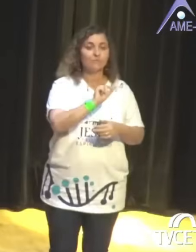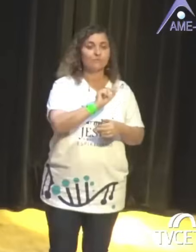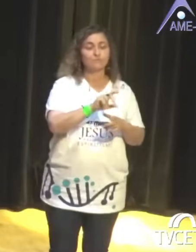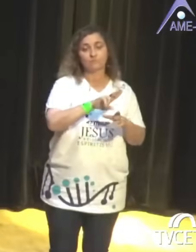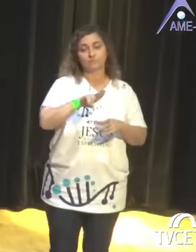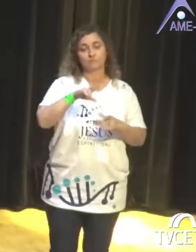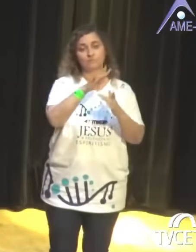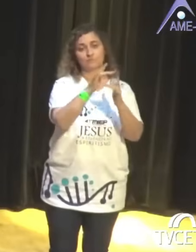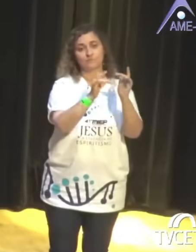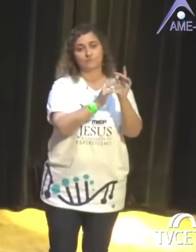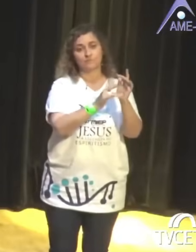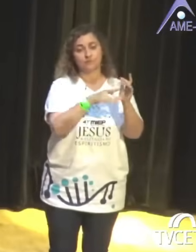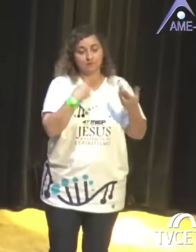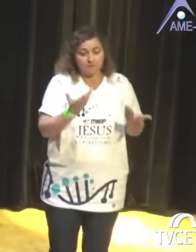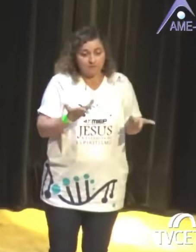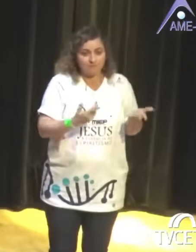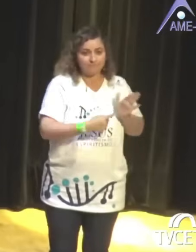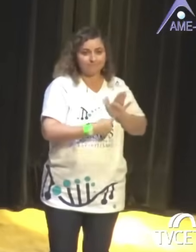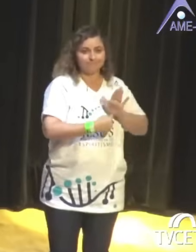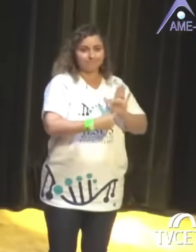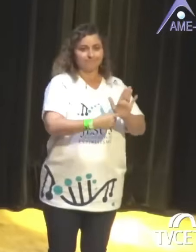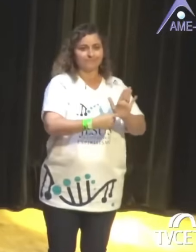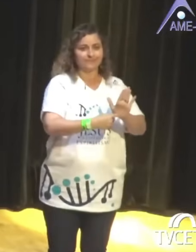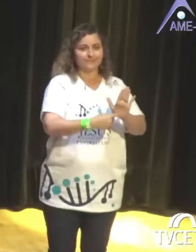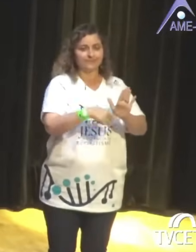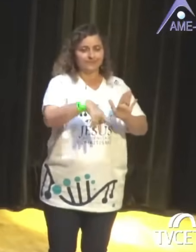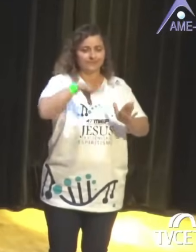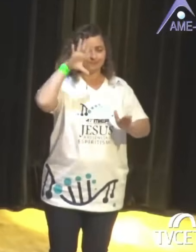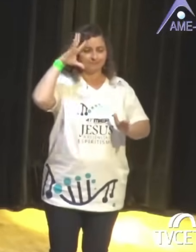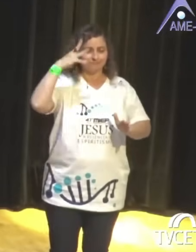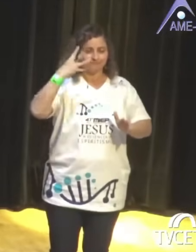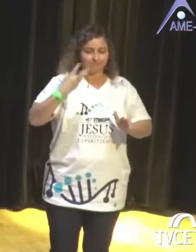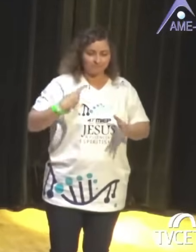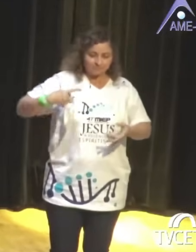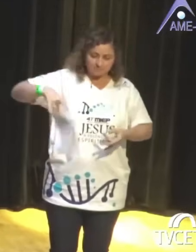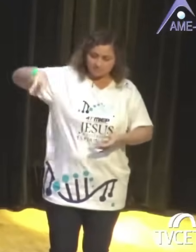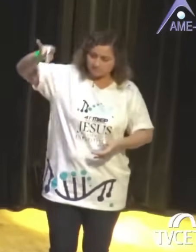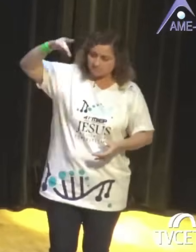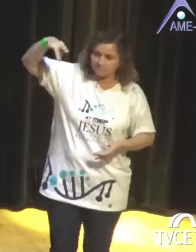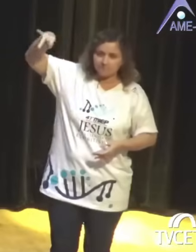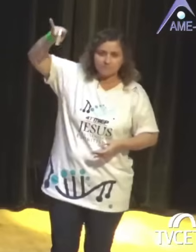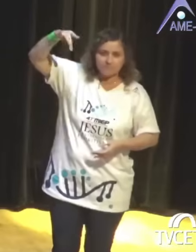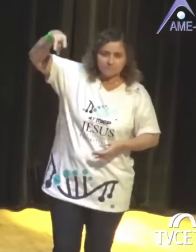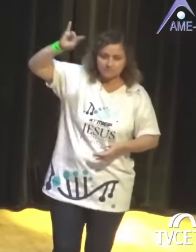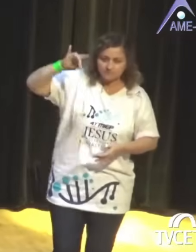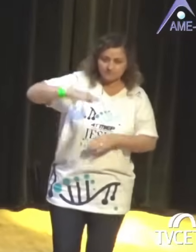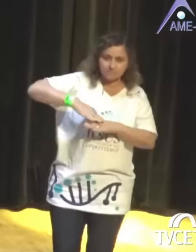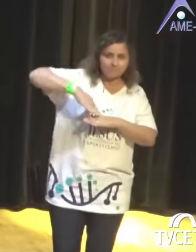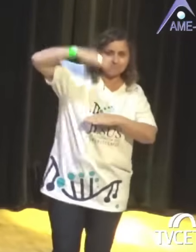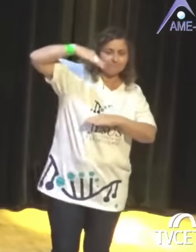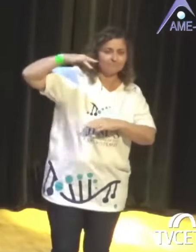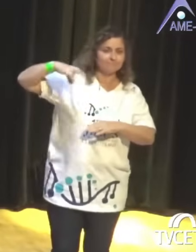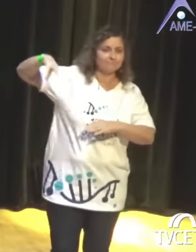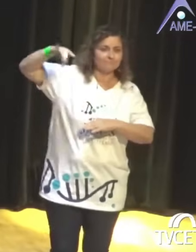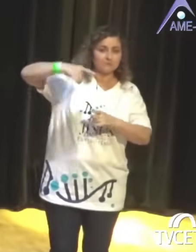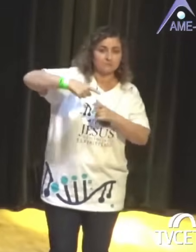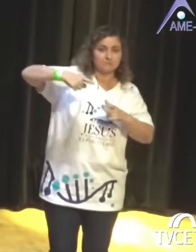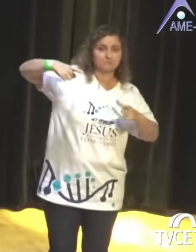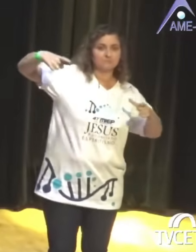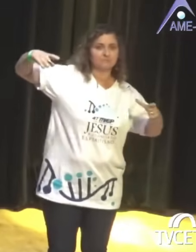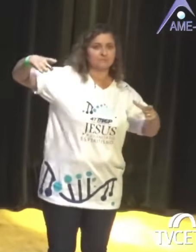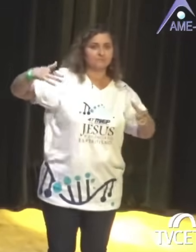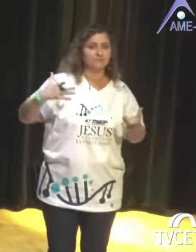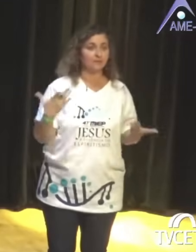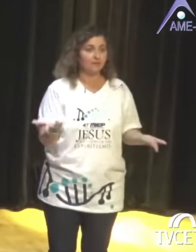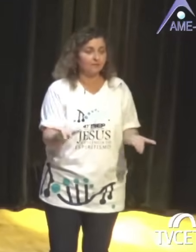é incrivelmente intensa e poderosa no óbito terreno Então nesse momento nós amos com